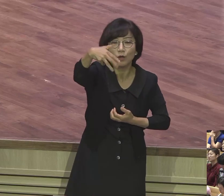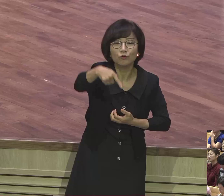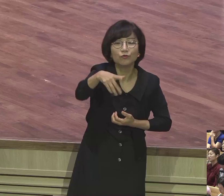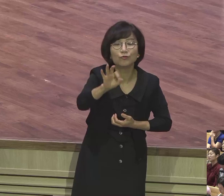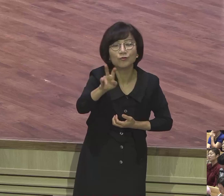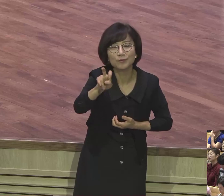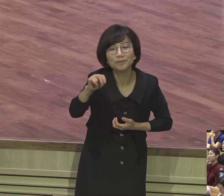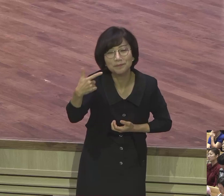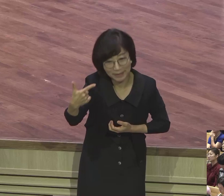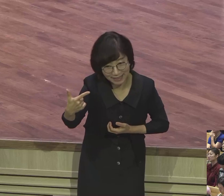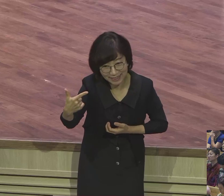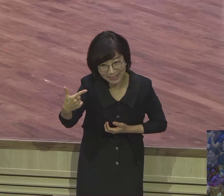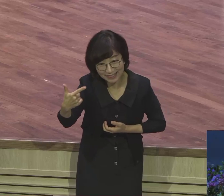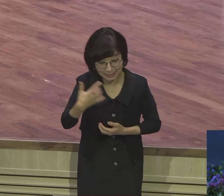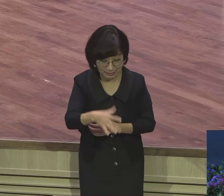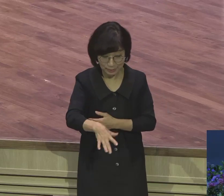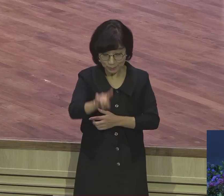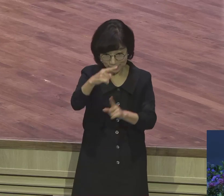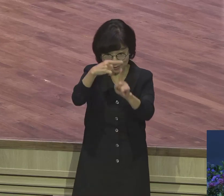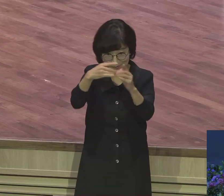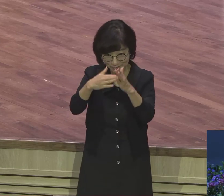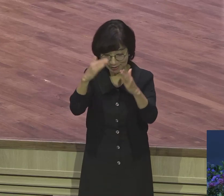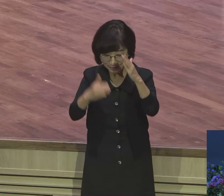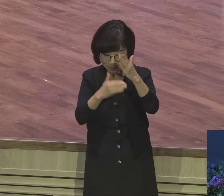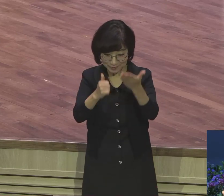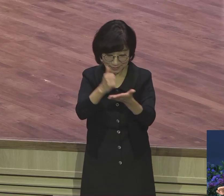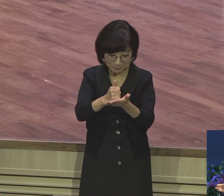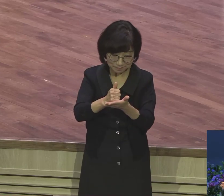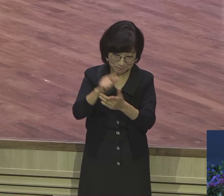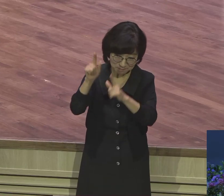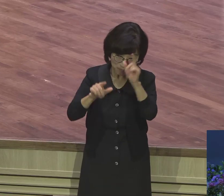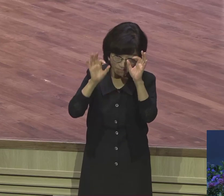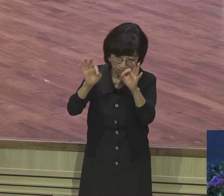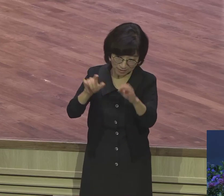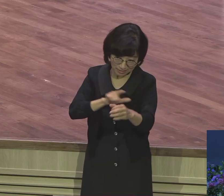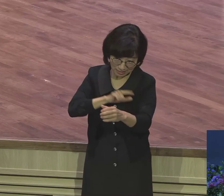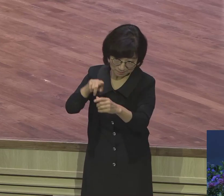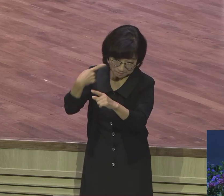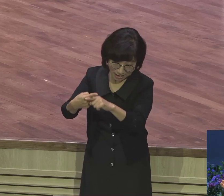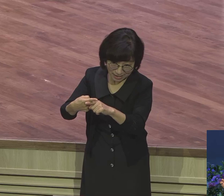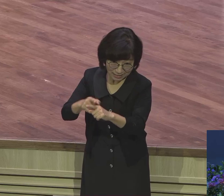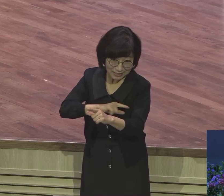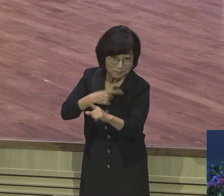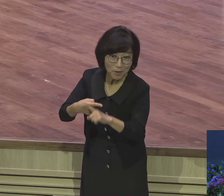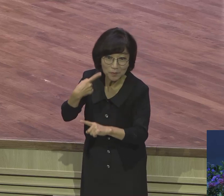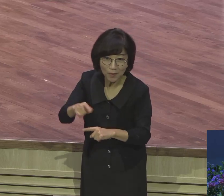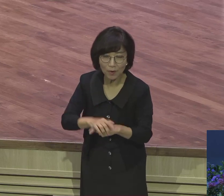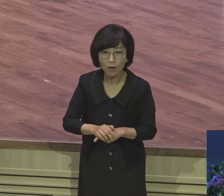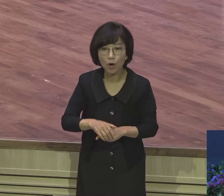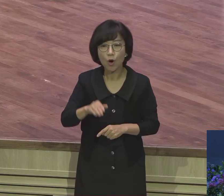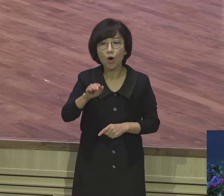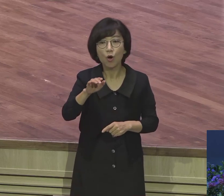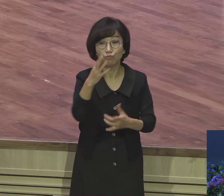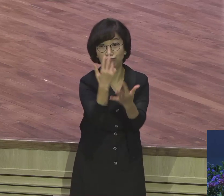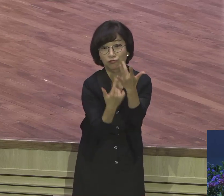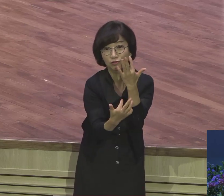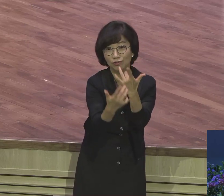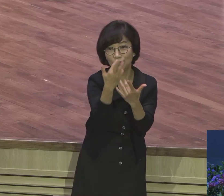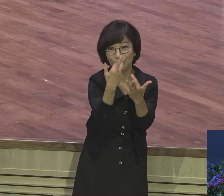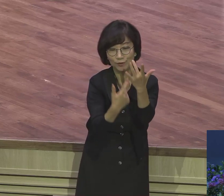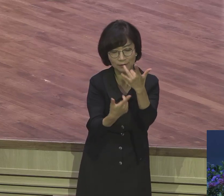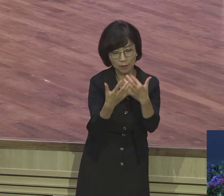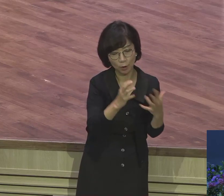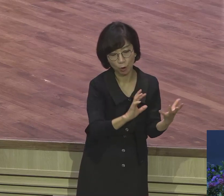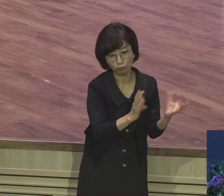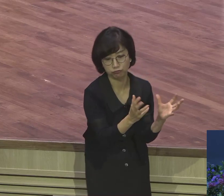초대교의 성도들을 별명 중 하나가 뭔지 아십니까 초대교의 성도들 굴러다니는 불덩어리라고 그랬어요.